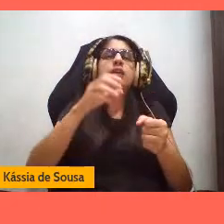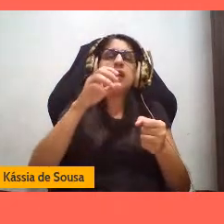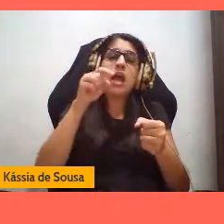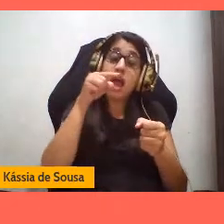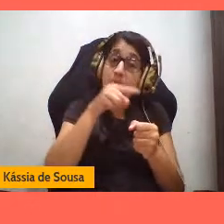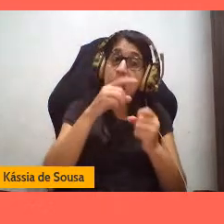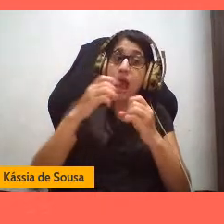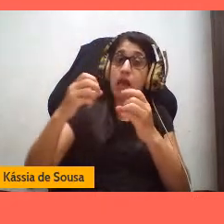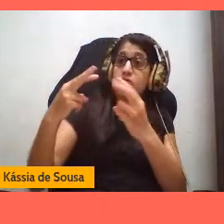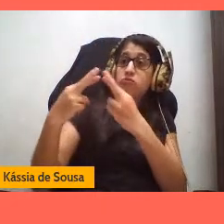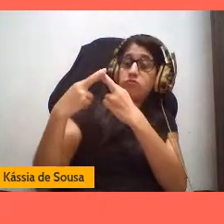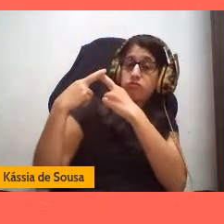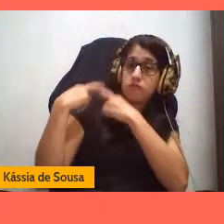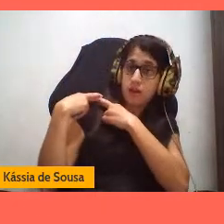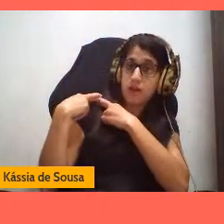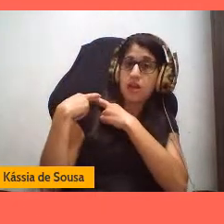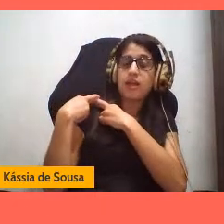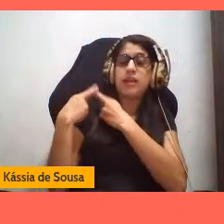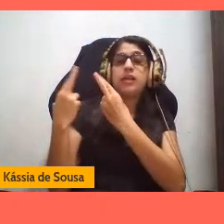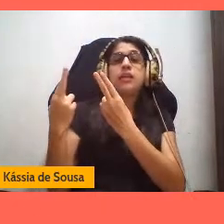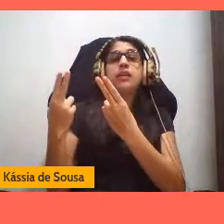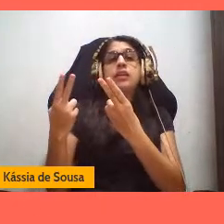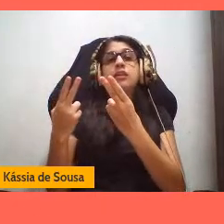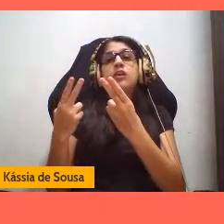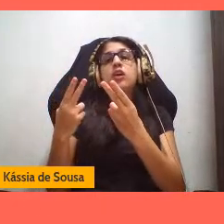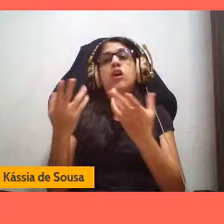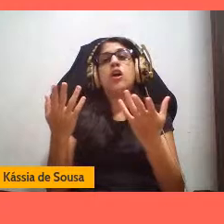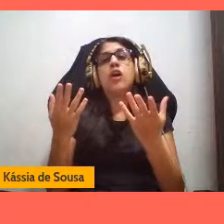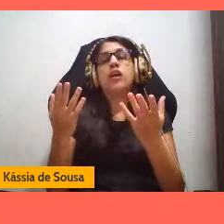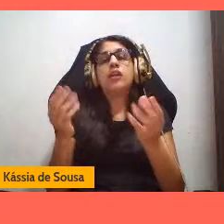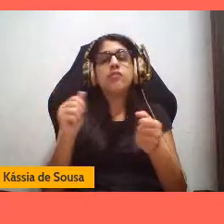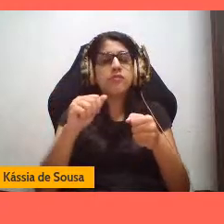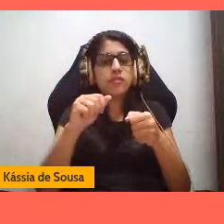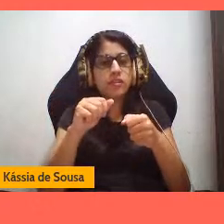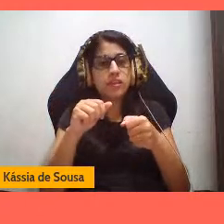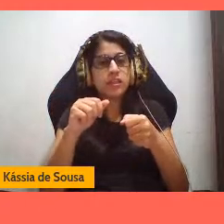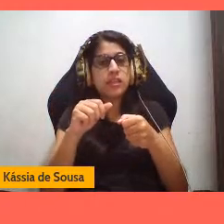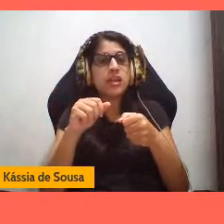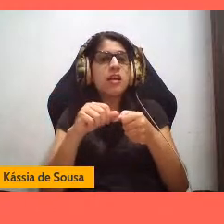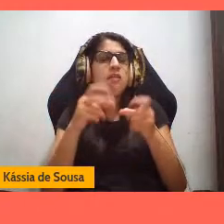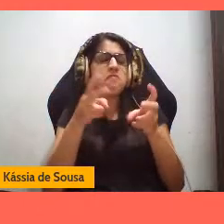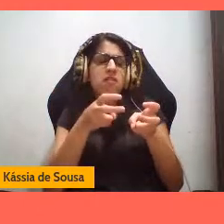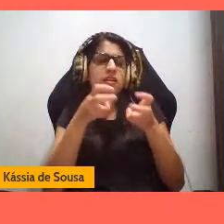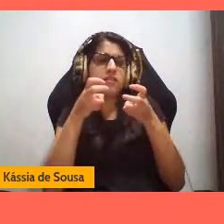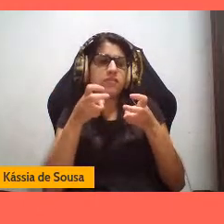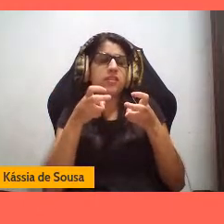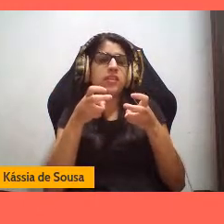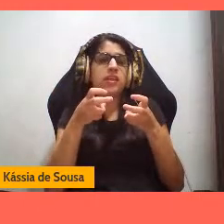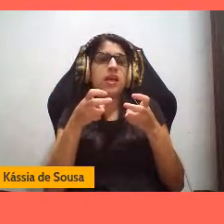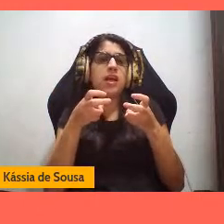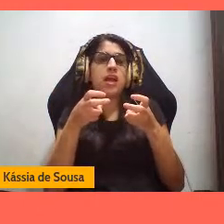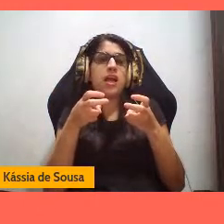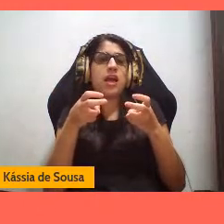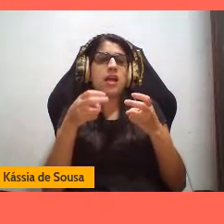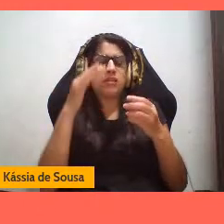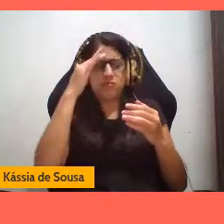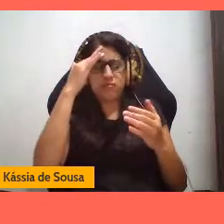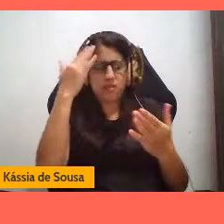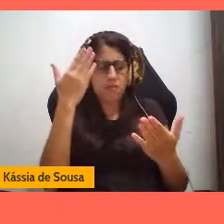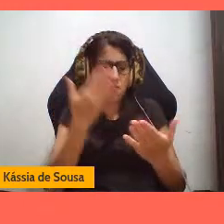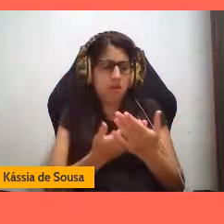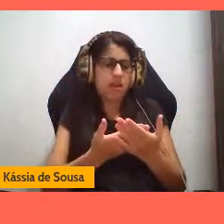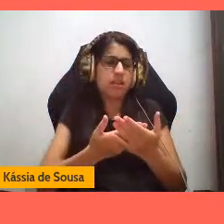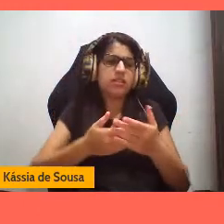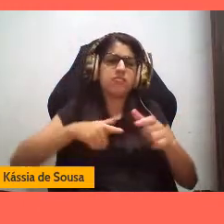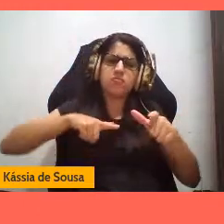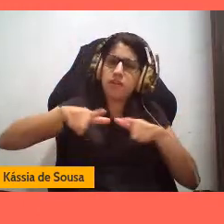uma aposta que foi feita e que se verifica, né? Essa crença de que esse trabalho